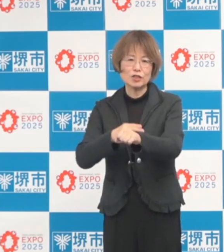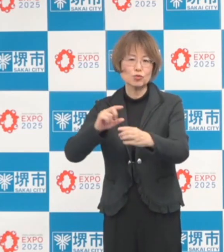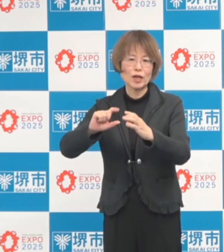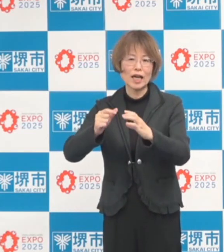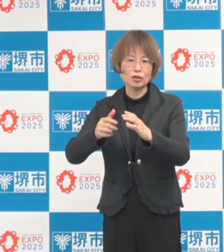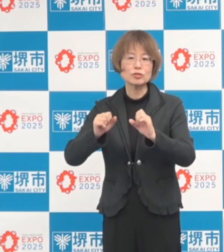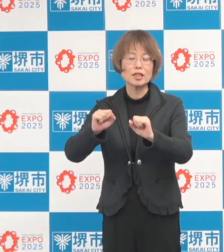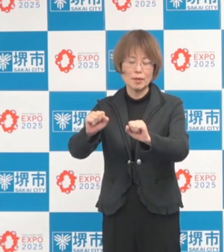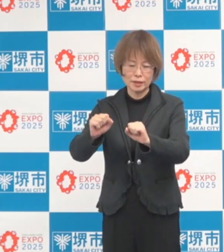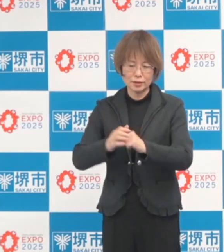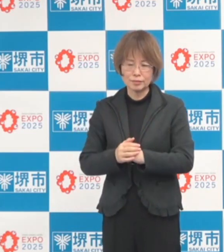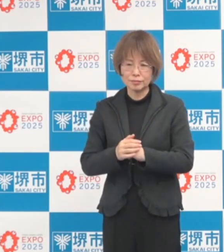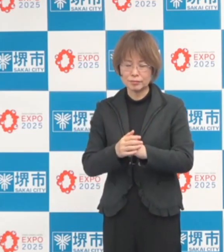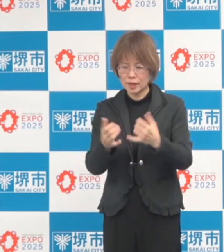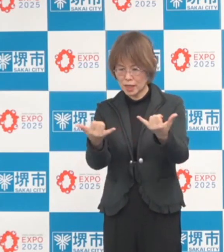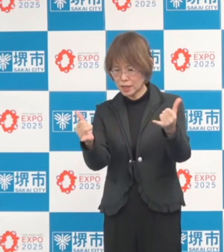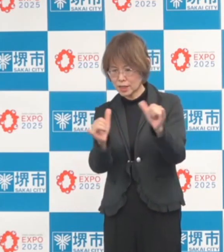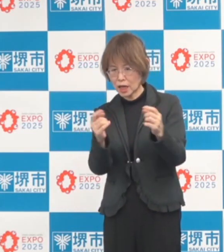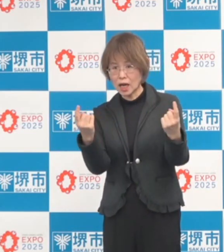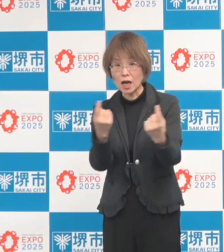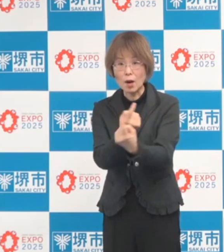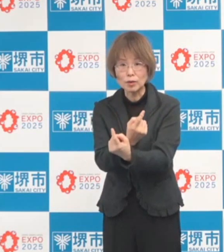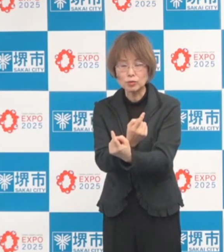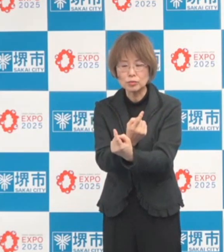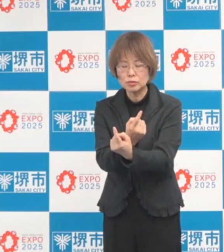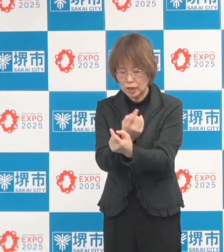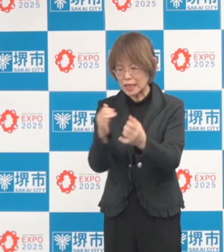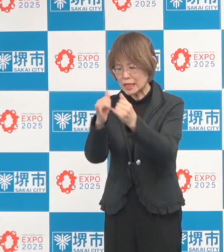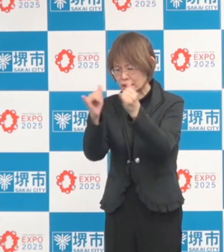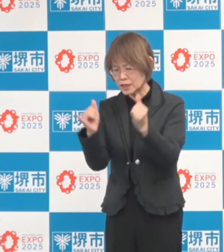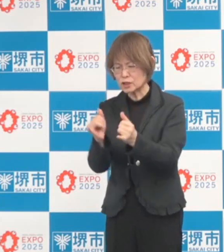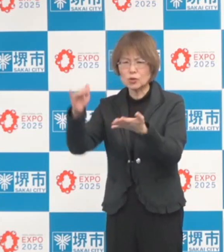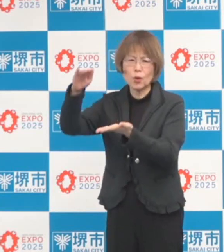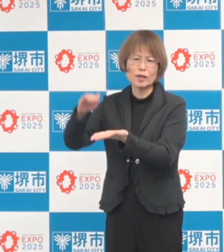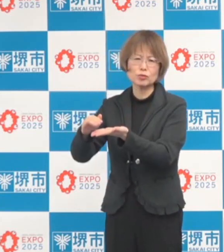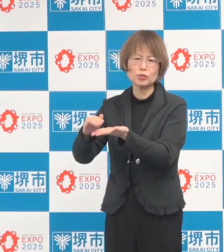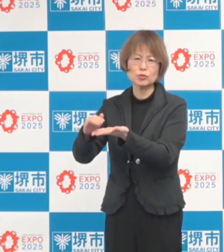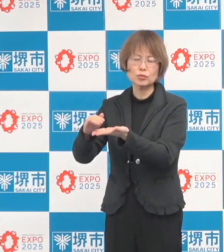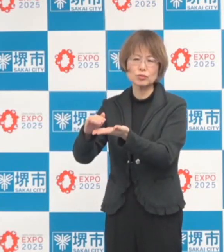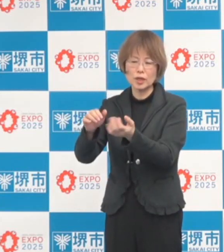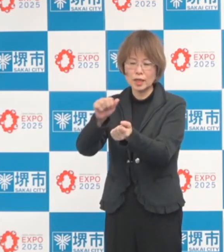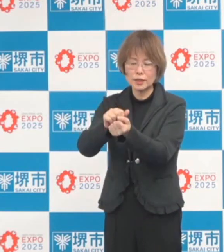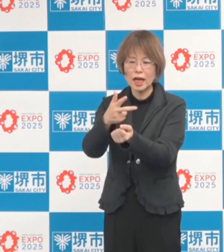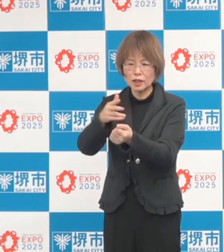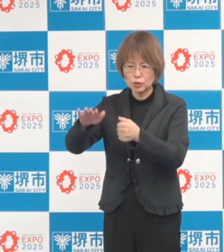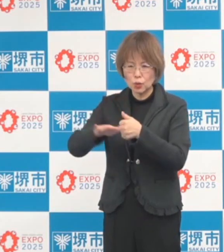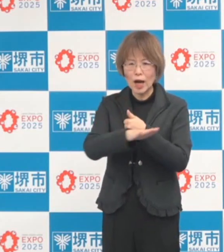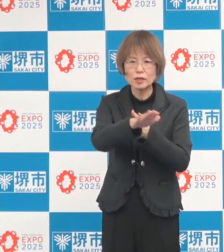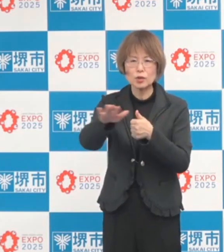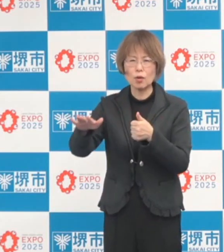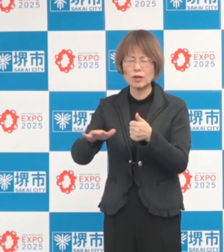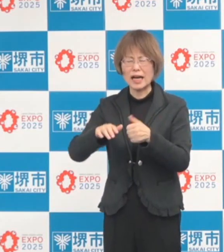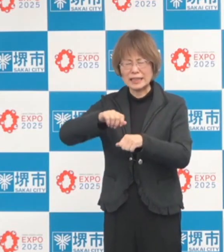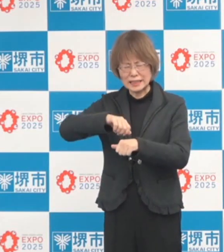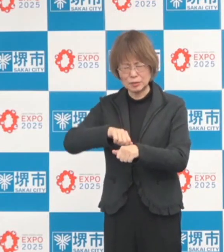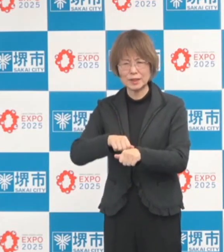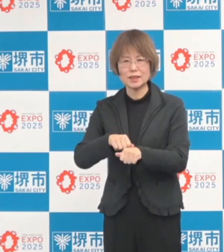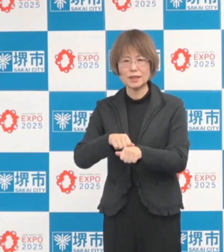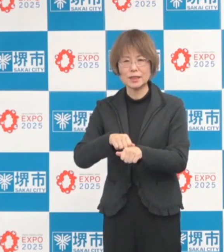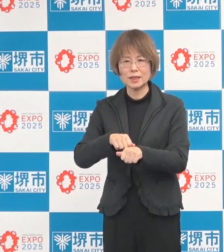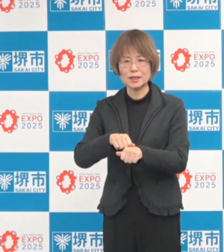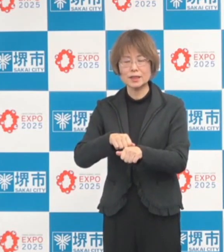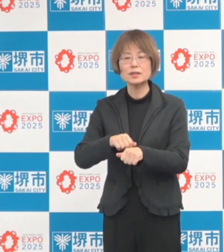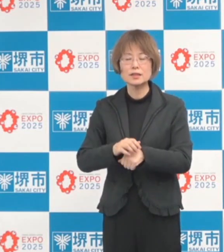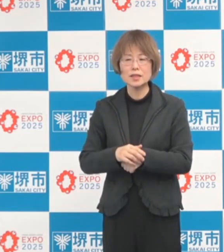の目まぐるしい変化や少子化に伴う人口減少の加速など、堺市を取り巻く環境は厳しさを増しており